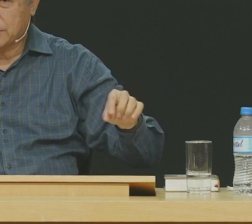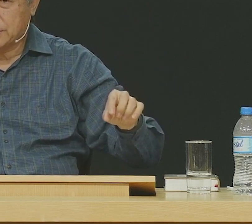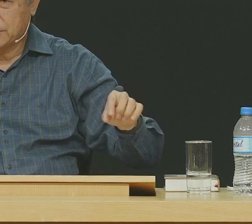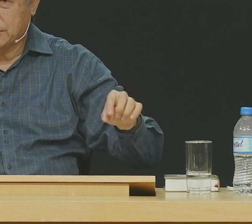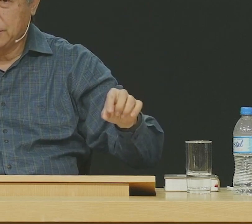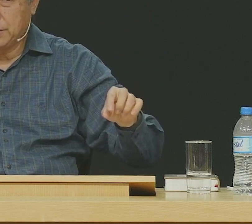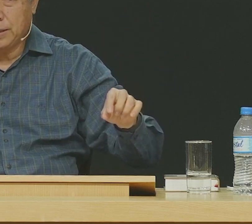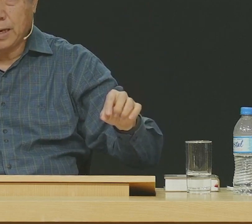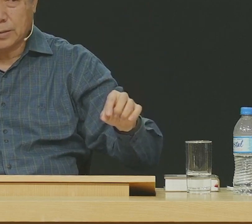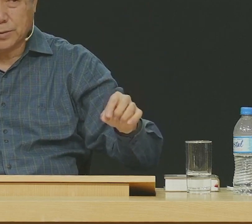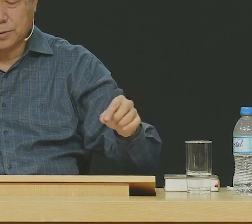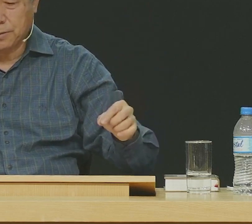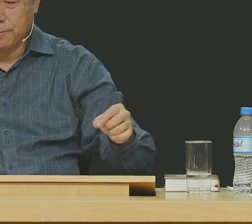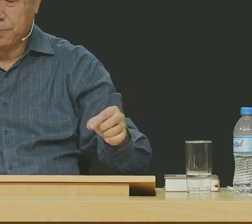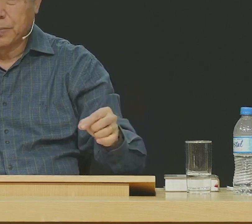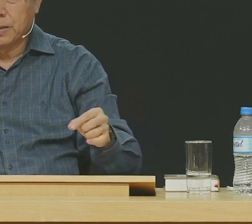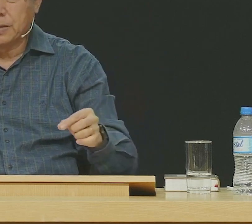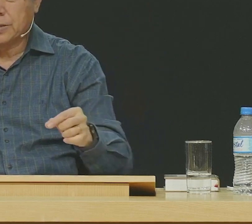interligasse